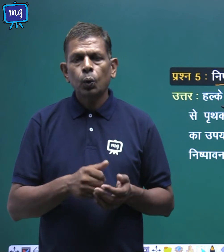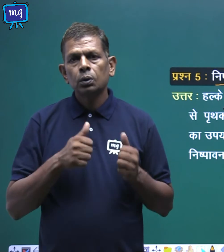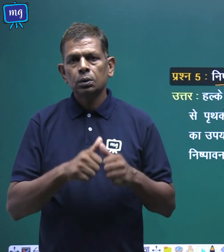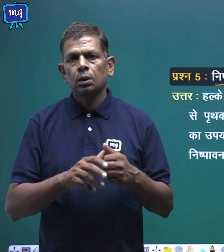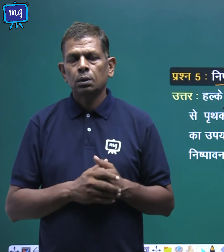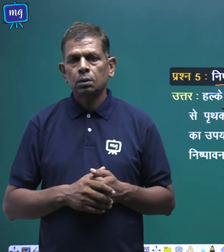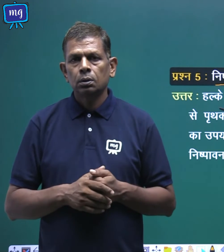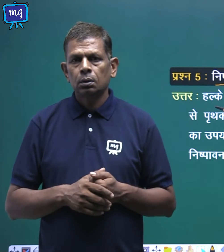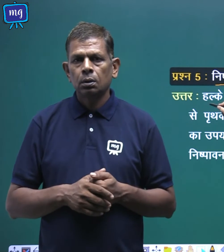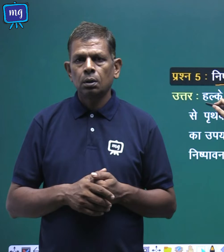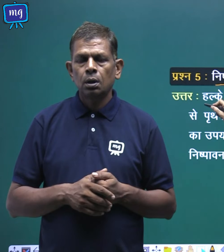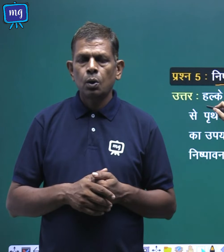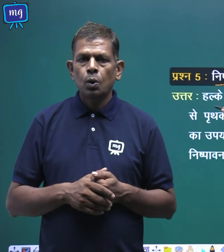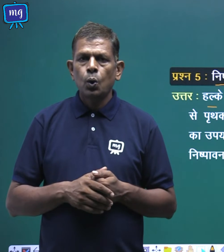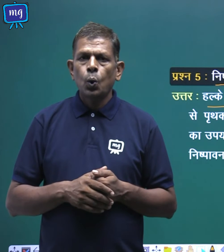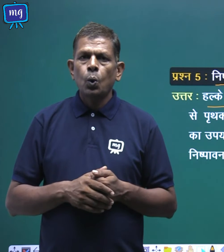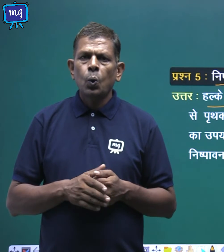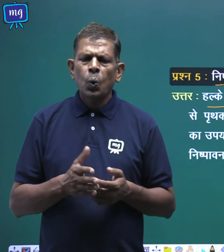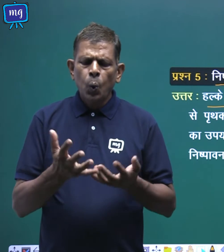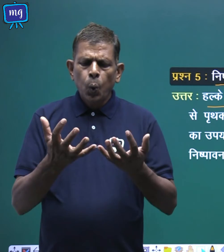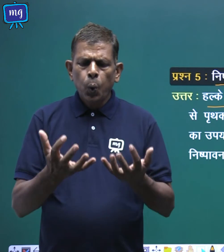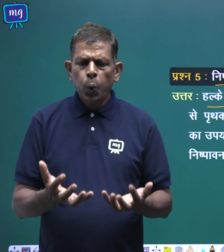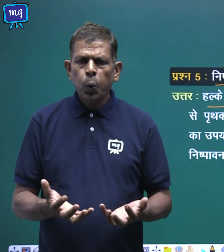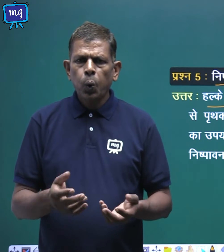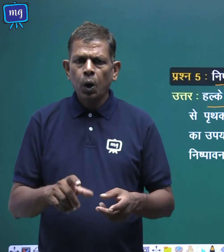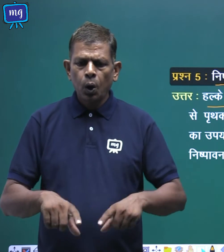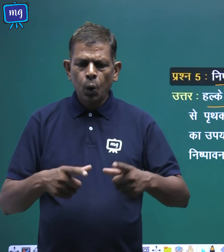उत्तर, हल्के भूसे को